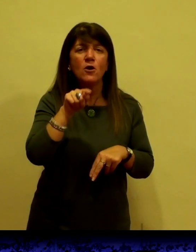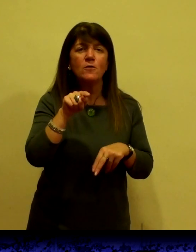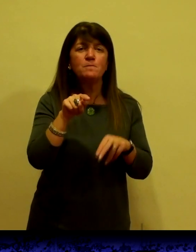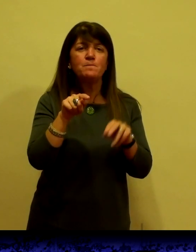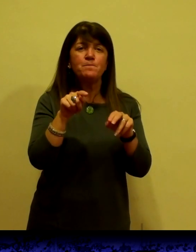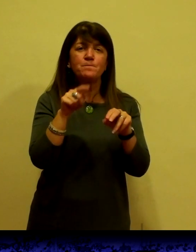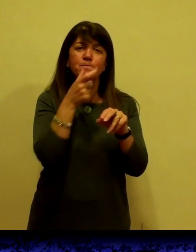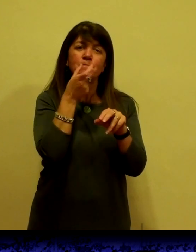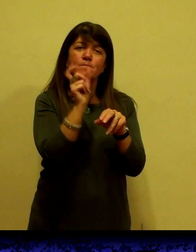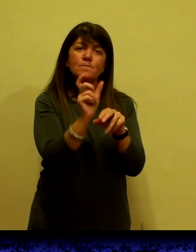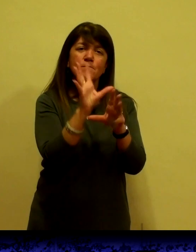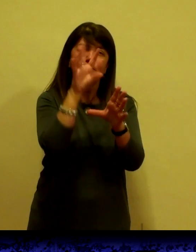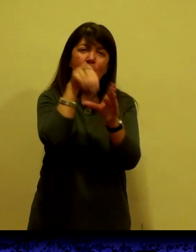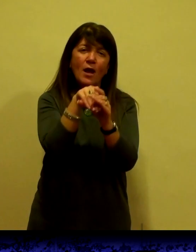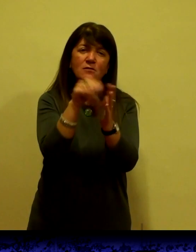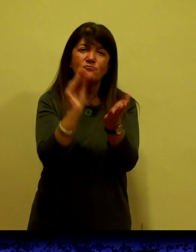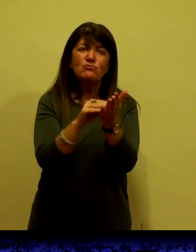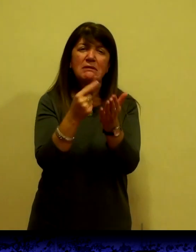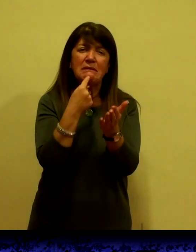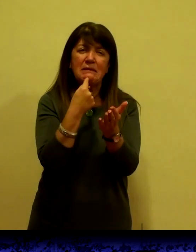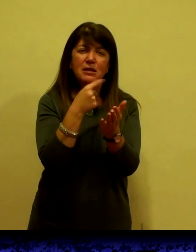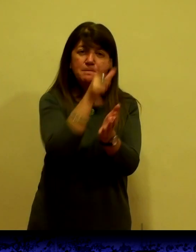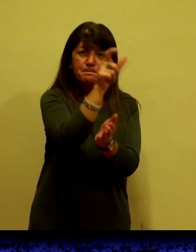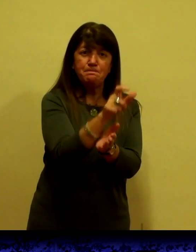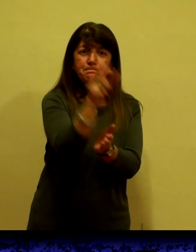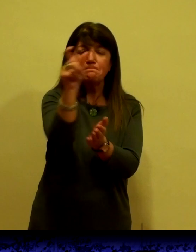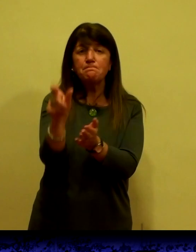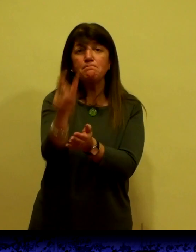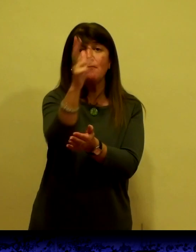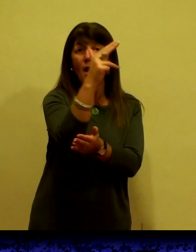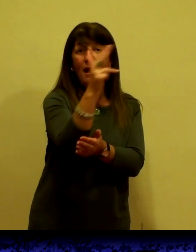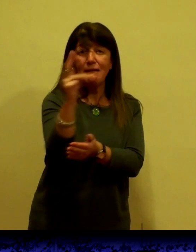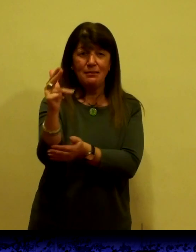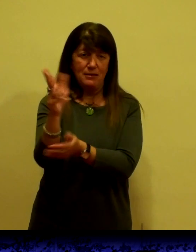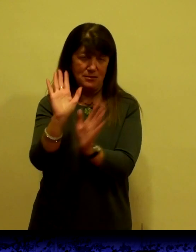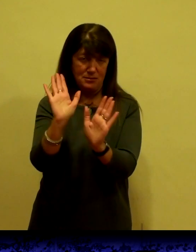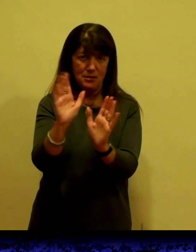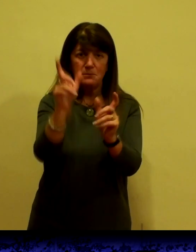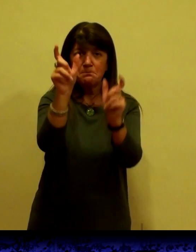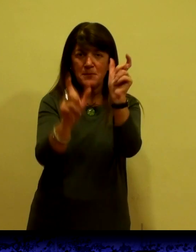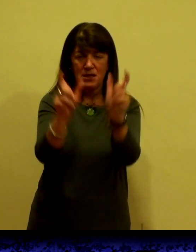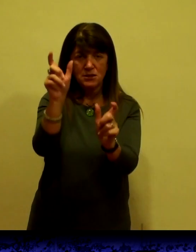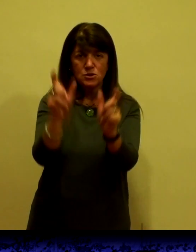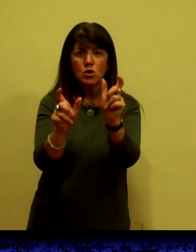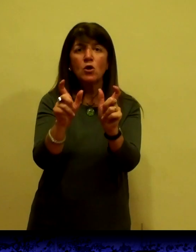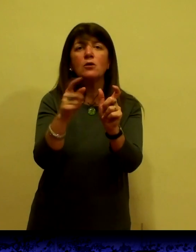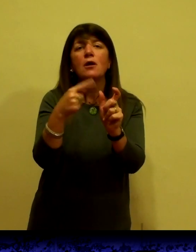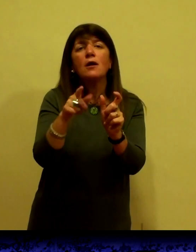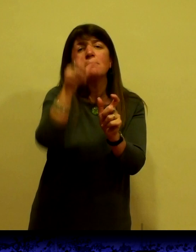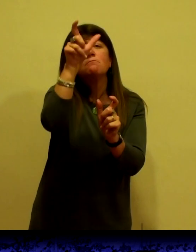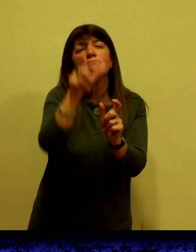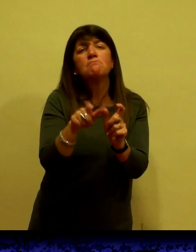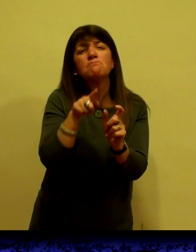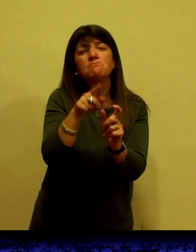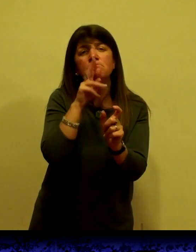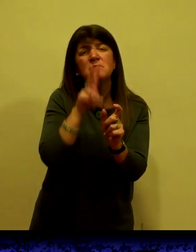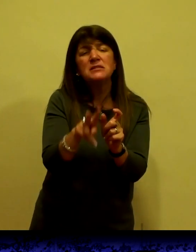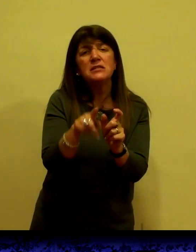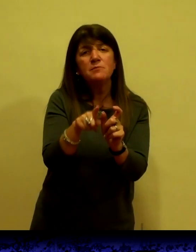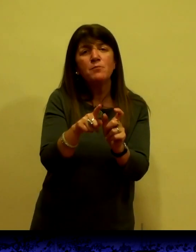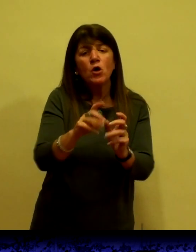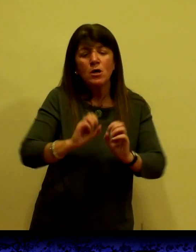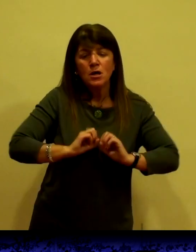incornicia quegli artisti che si esprimono per il